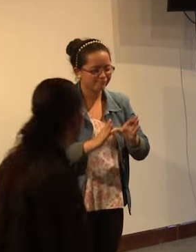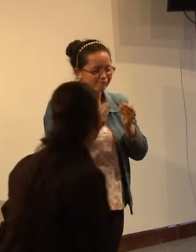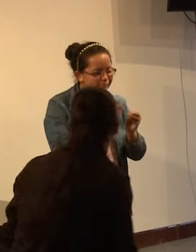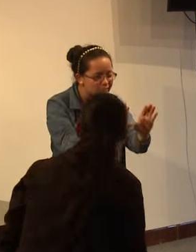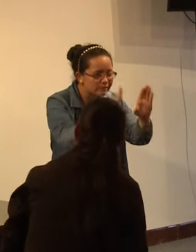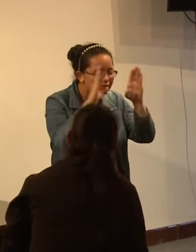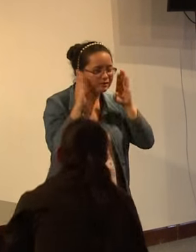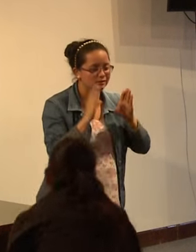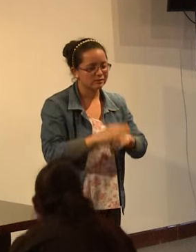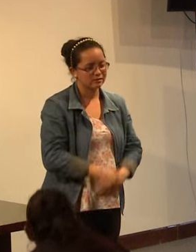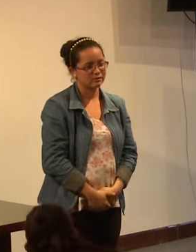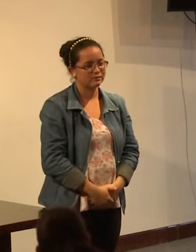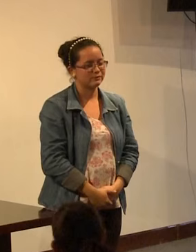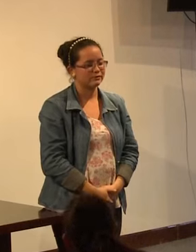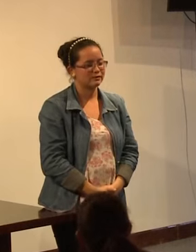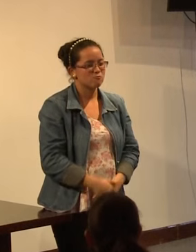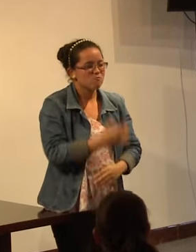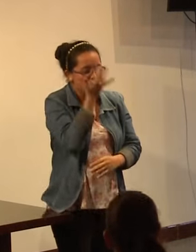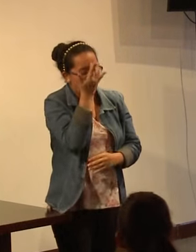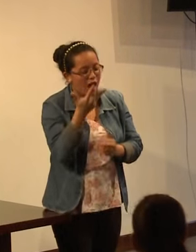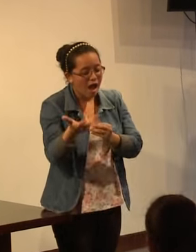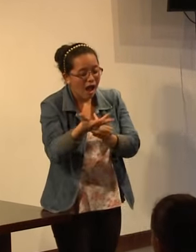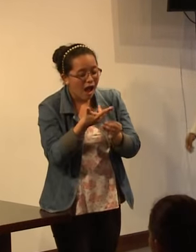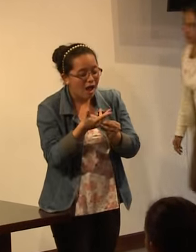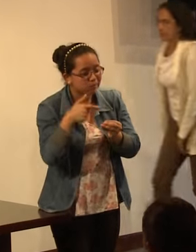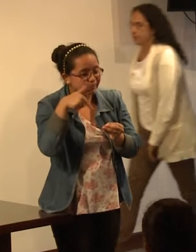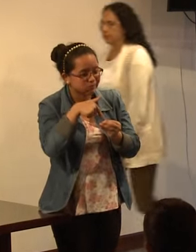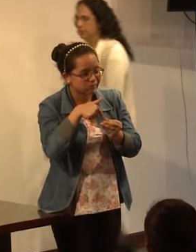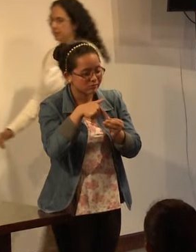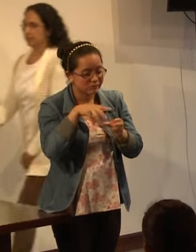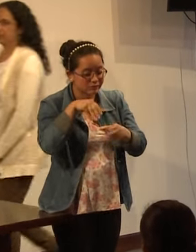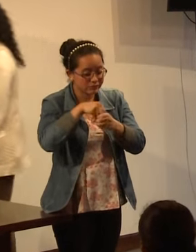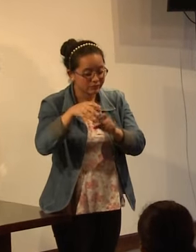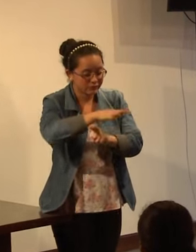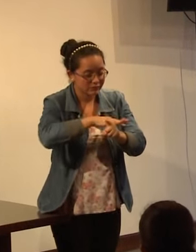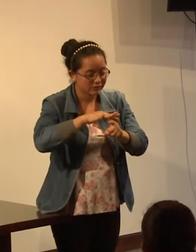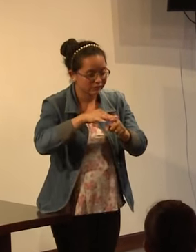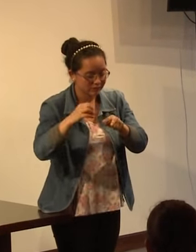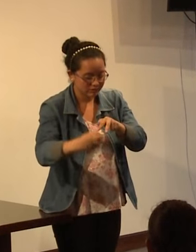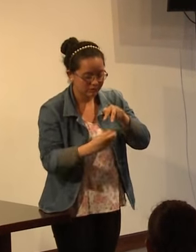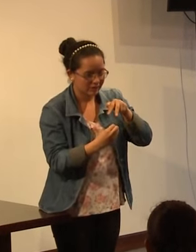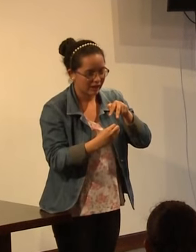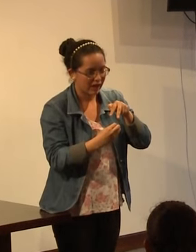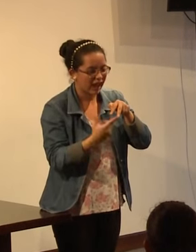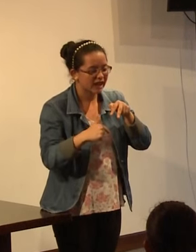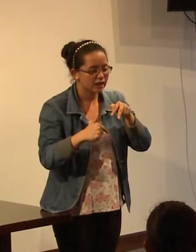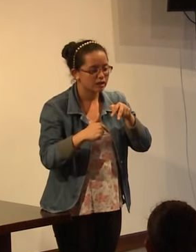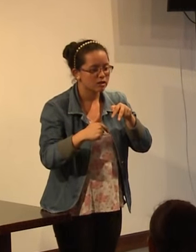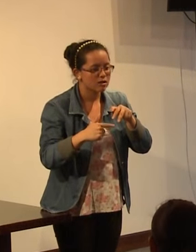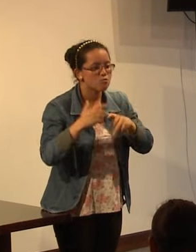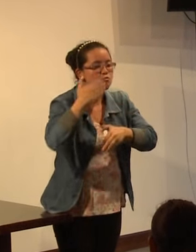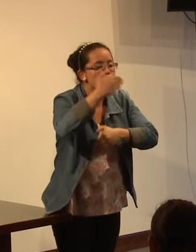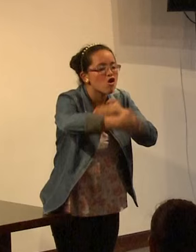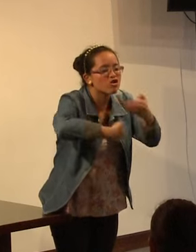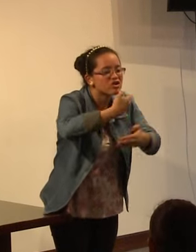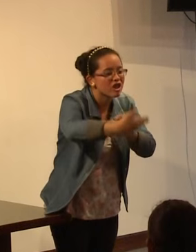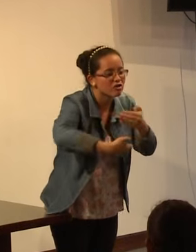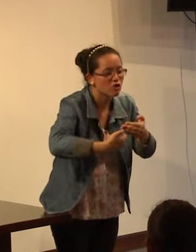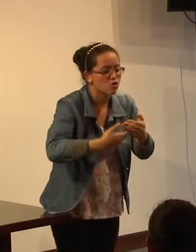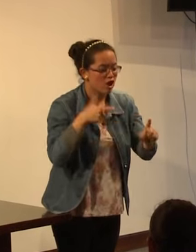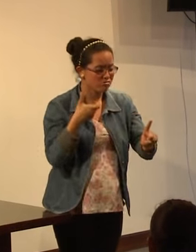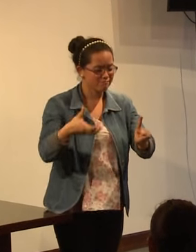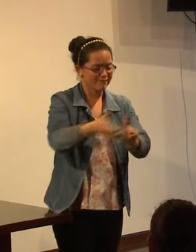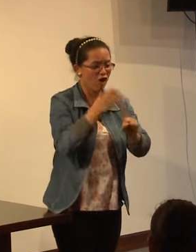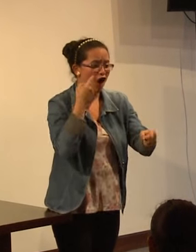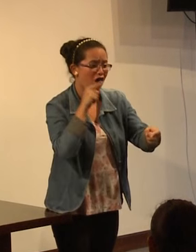atención, porque el arte... Y en el contexto escolar es el proceso, no el resultado. Lo voy a volver a decir porque esto es fundamental,